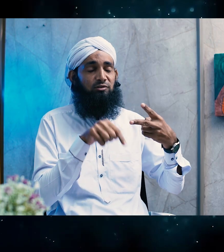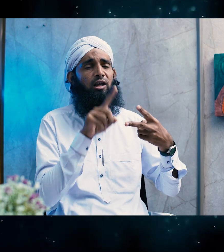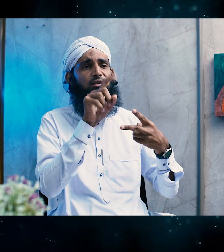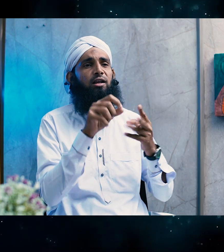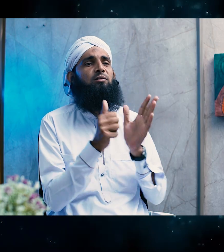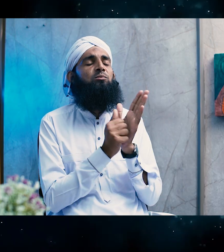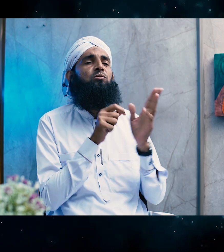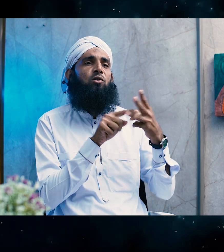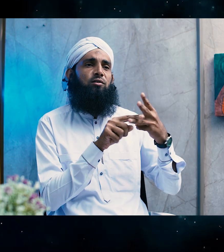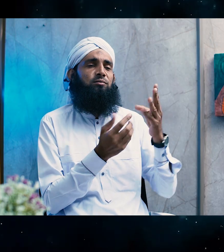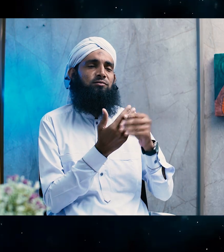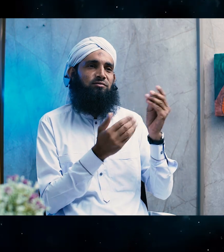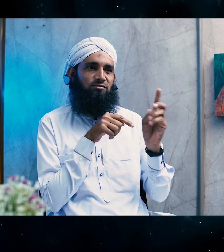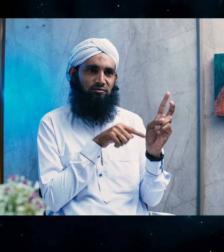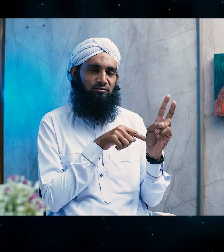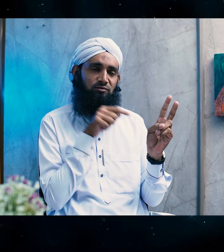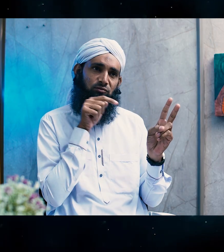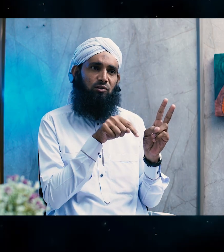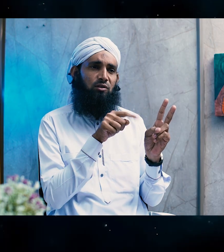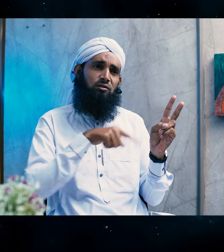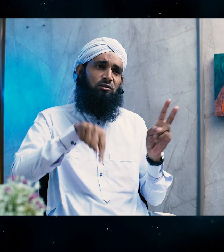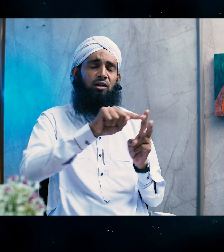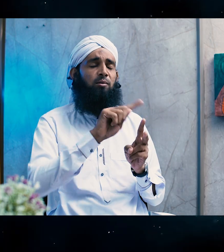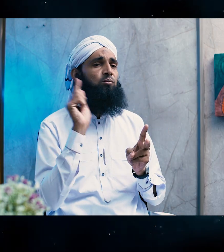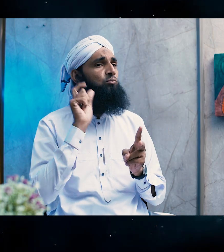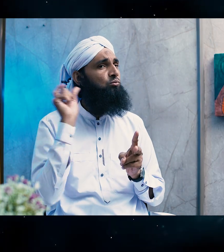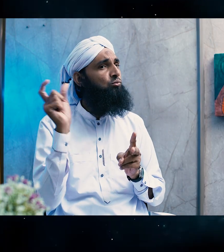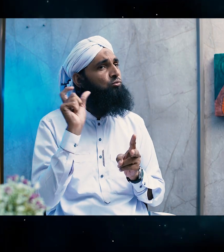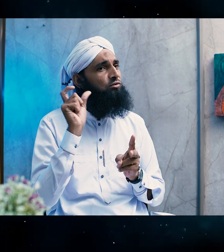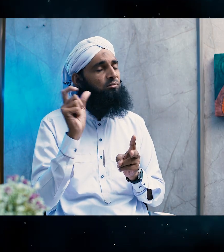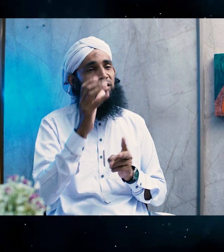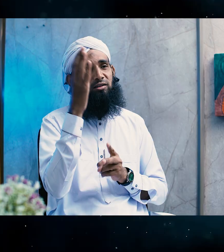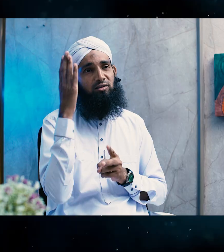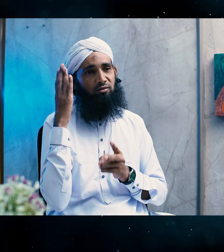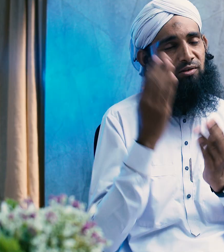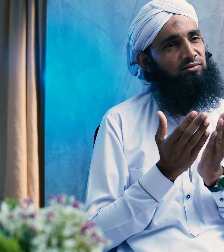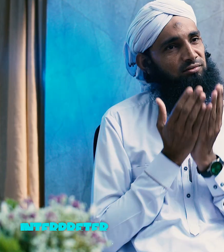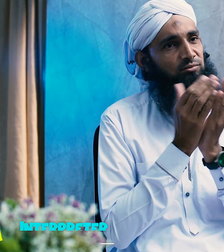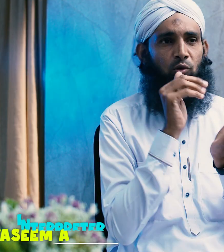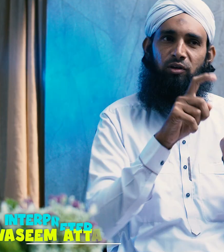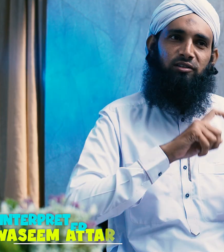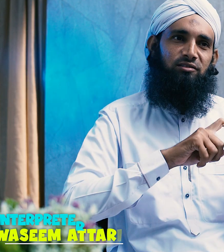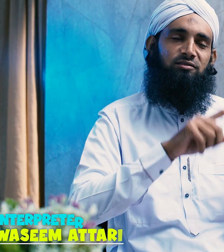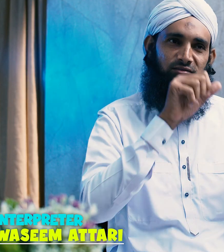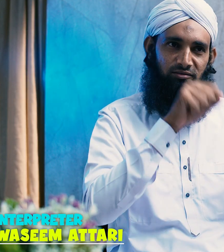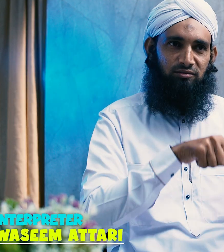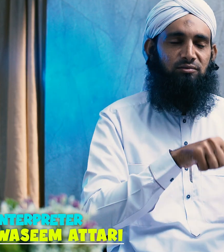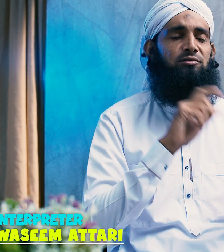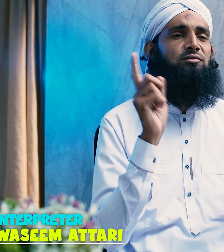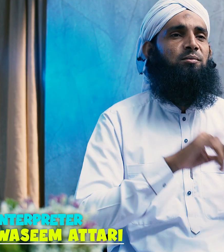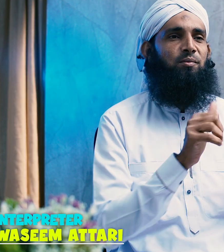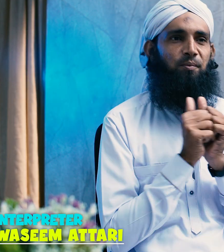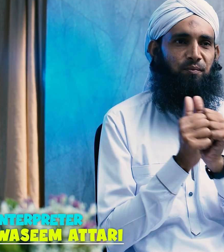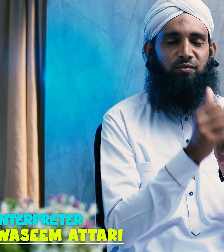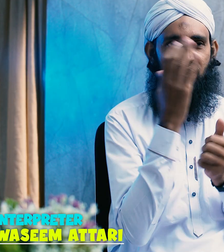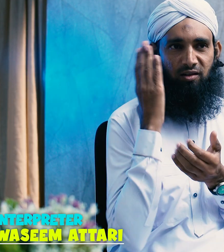ہوں، یا 10 محرم الحرام ہی کا کوئی خاص دن ہو، تو اس میں ایصال ثواب کسی بھی مسلمان کو کر سکتے